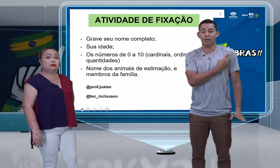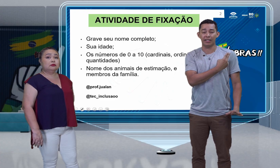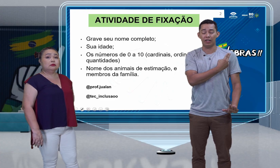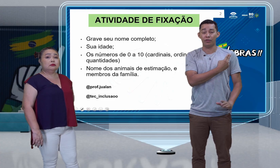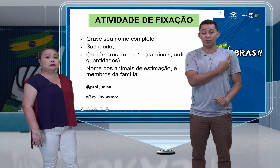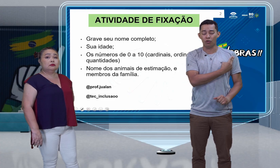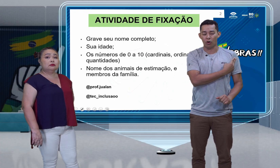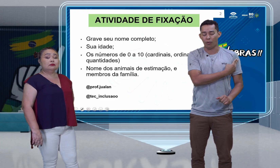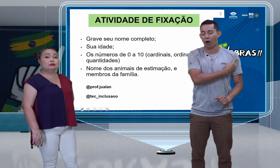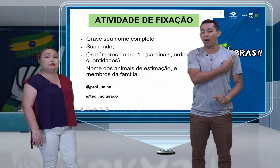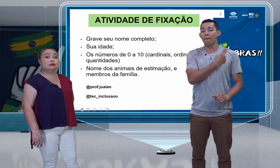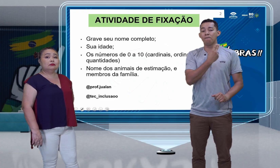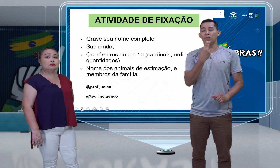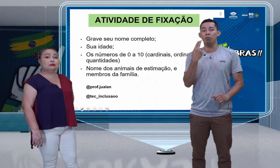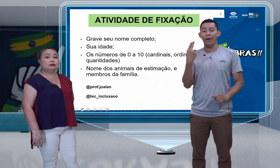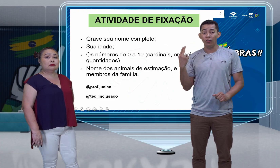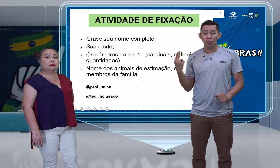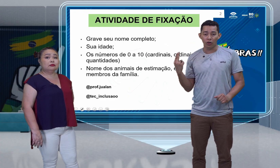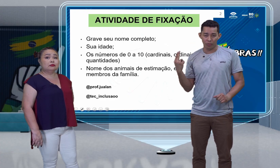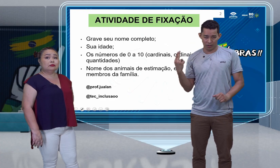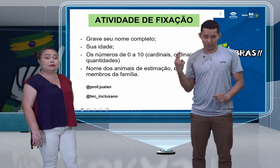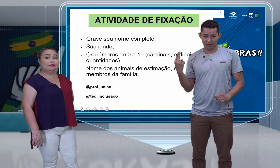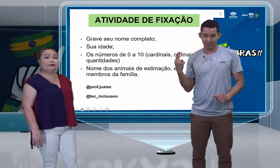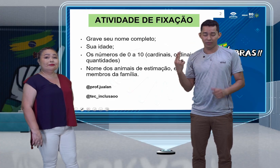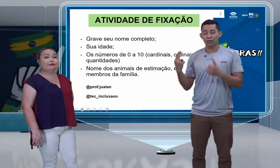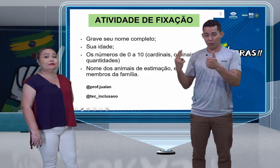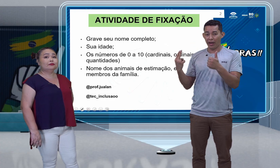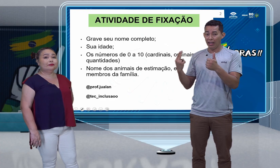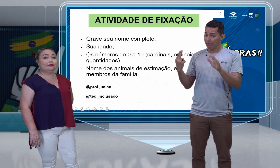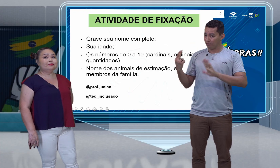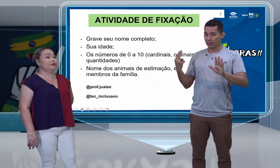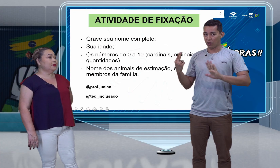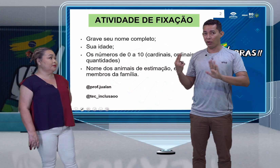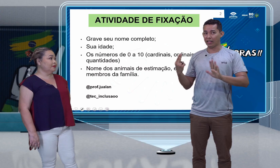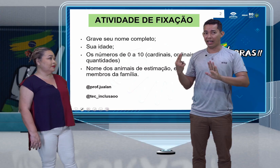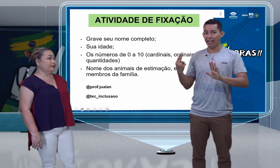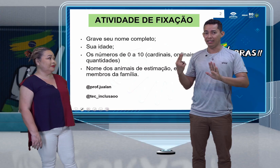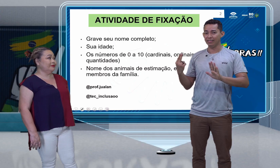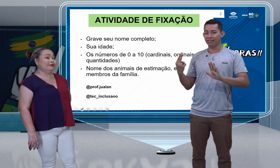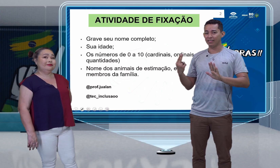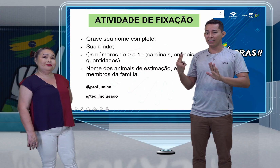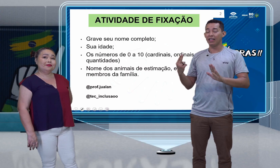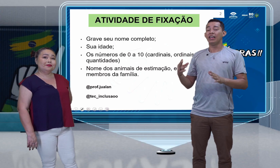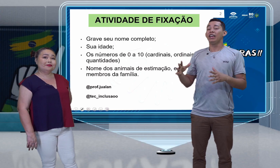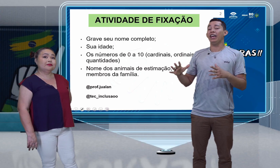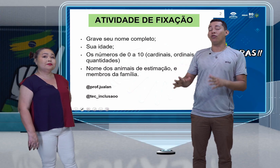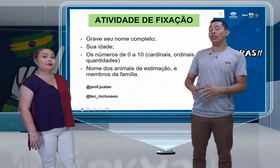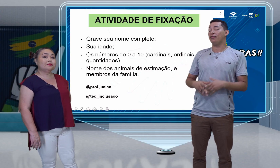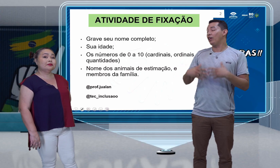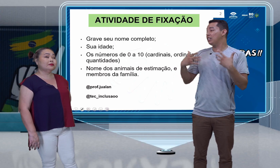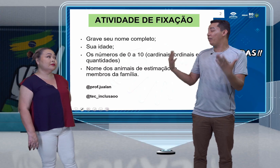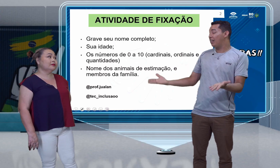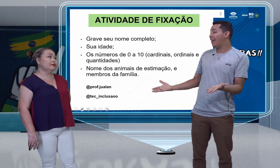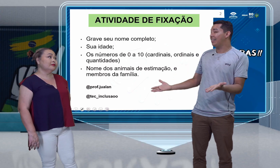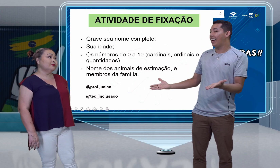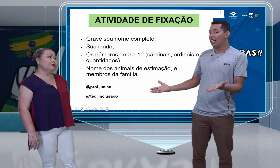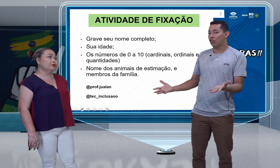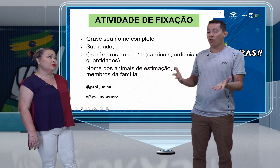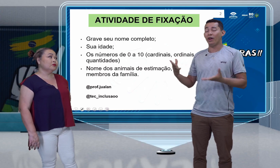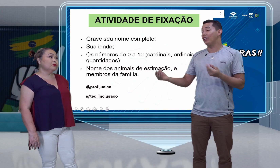aqui na frente do corpo, ó. Meu nome. Tudo bem? Tranquilo até aí? E quando eu vou referir da idade, como é que é o